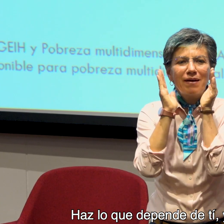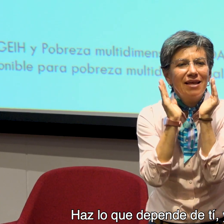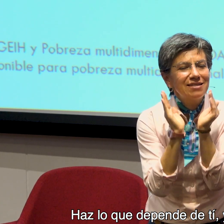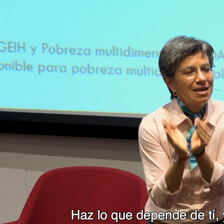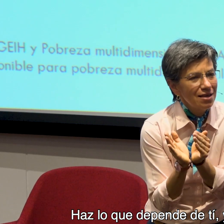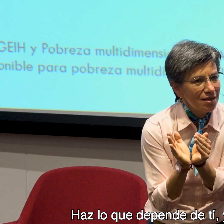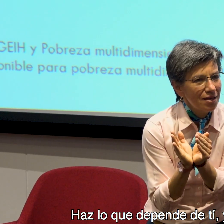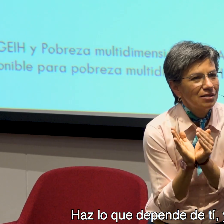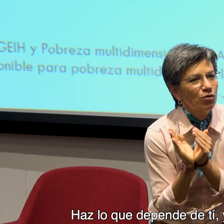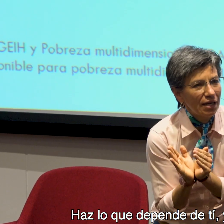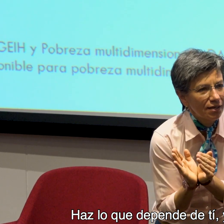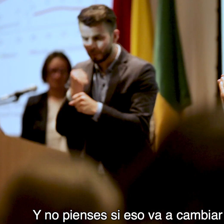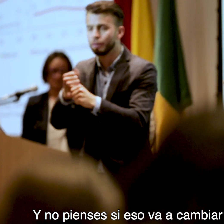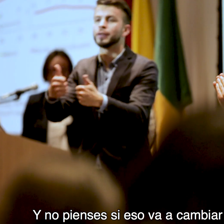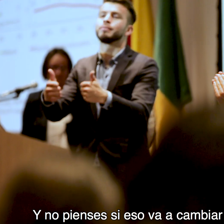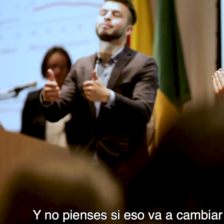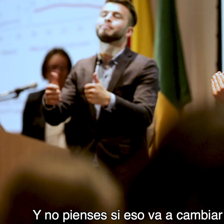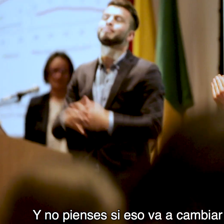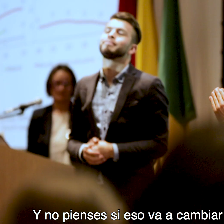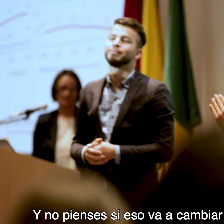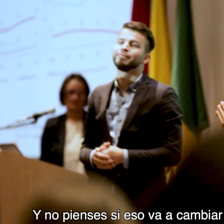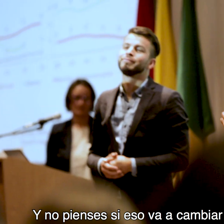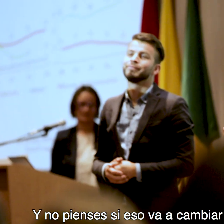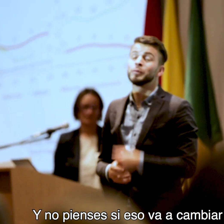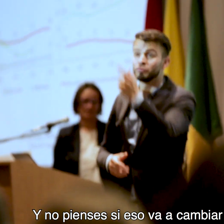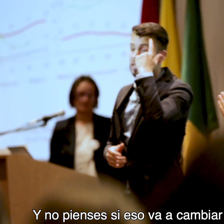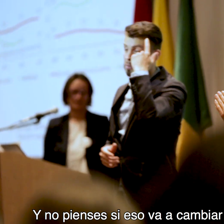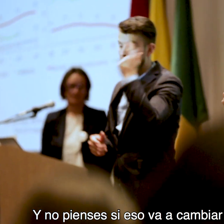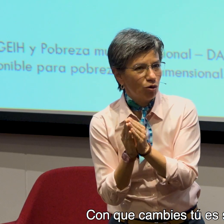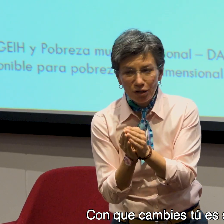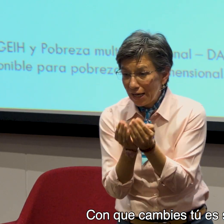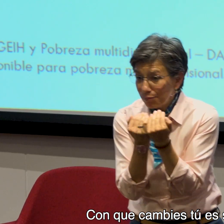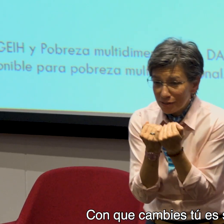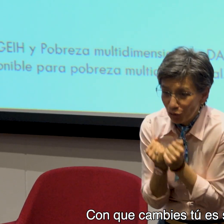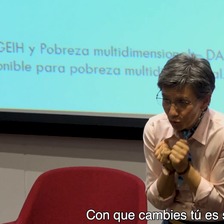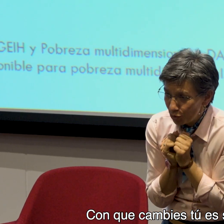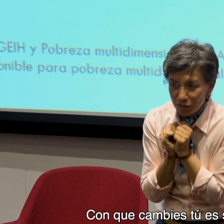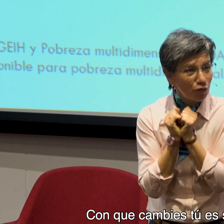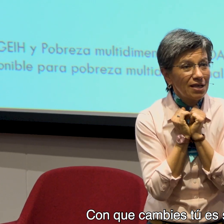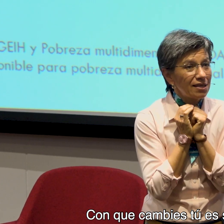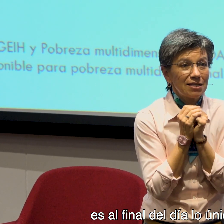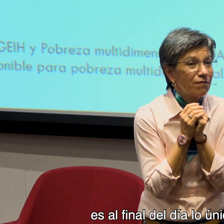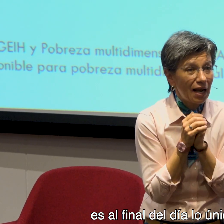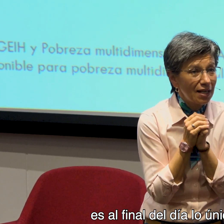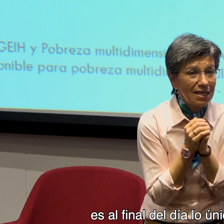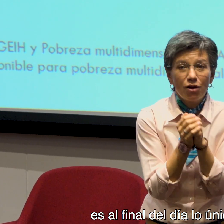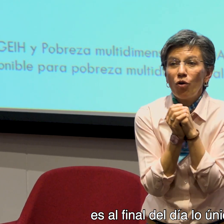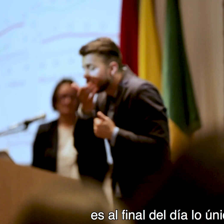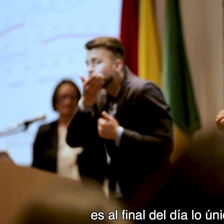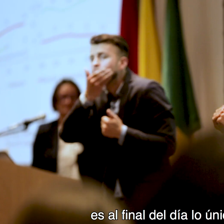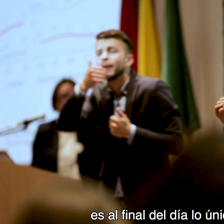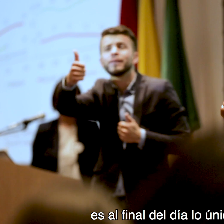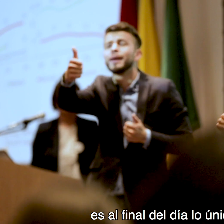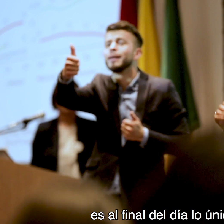lo que depende de ti y hazlo bien. Y no pienses si eso va a cambiar la vida del planeta. Con que cambies tú es suficiente. Es al final del día